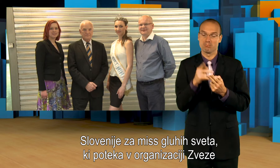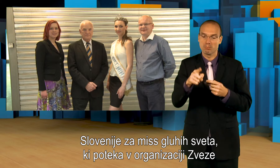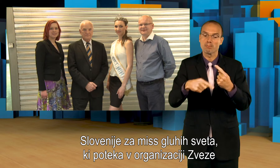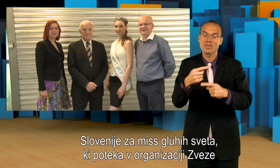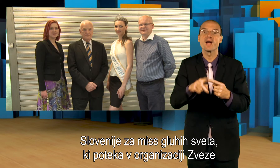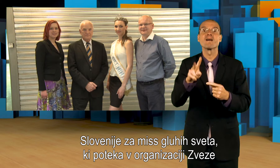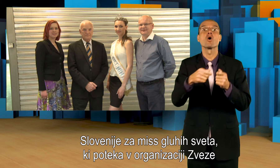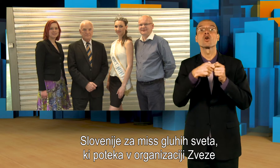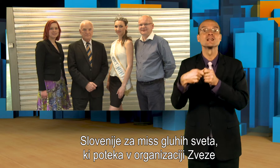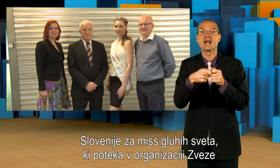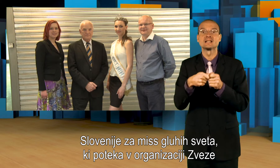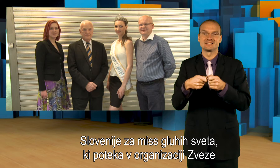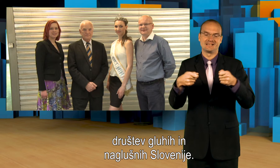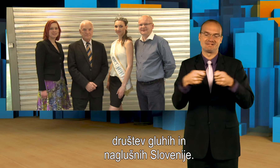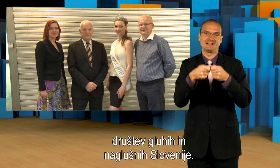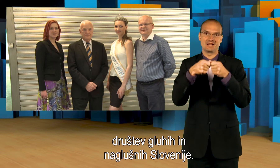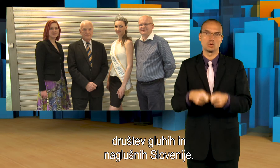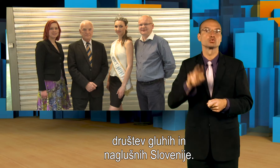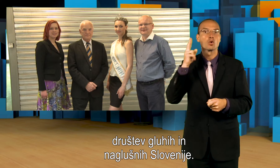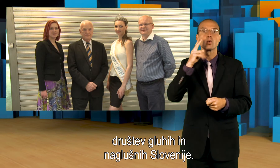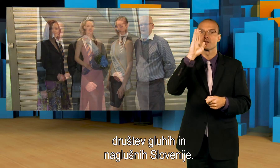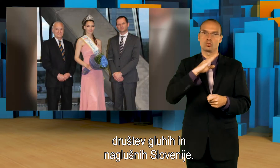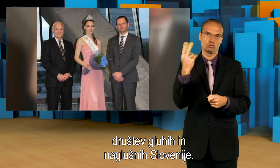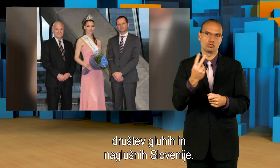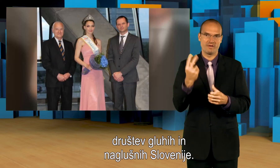in naglušnih Slovenije.